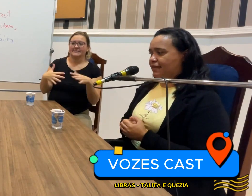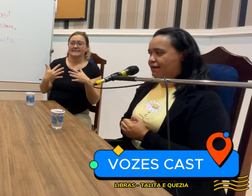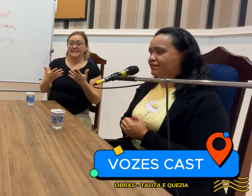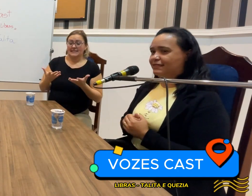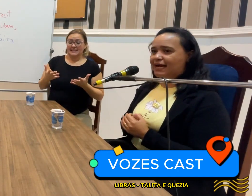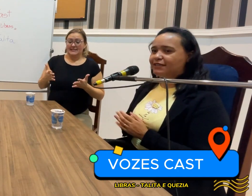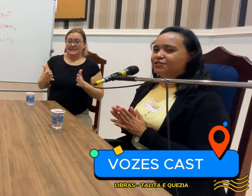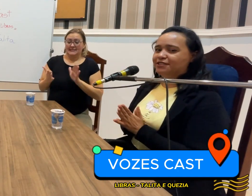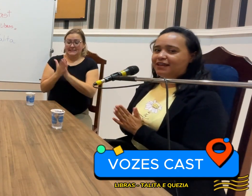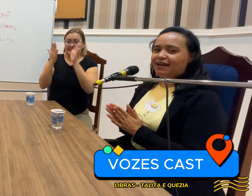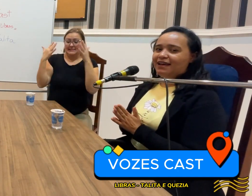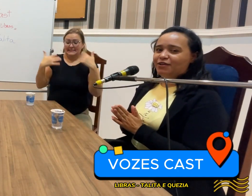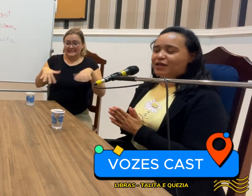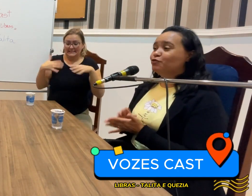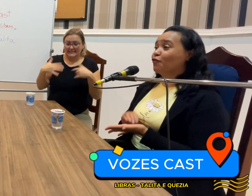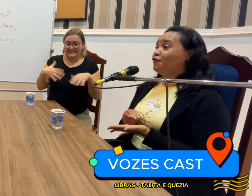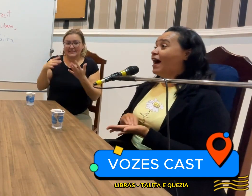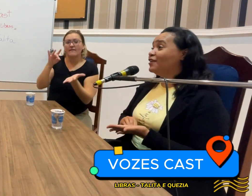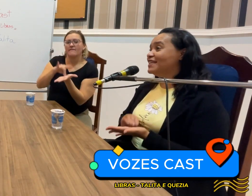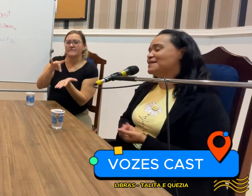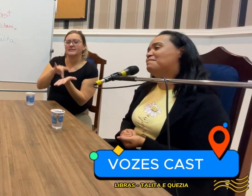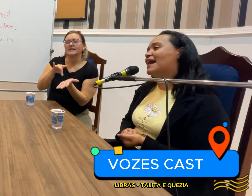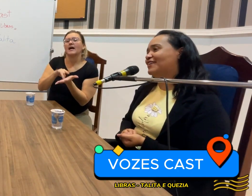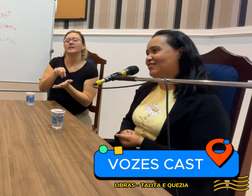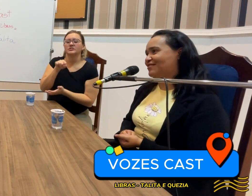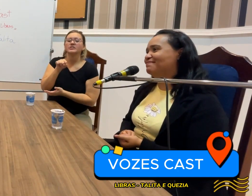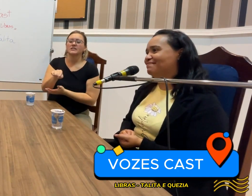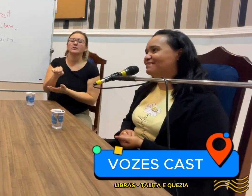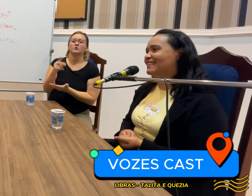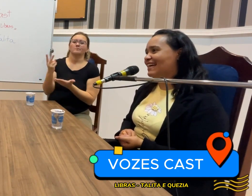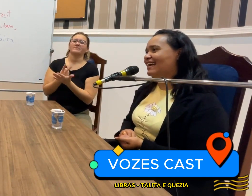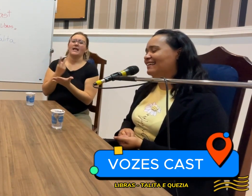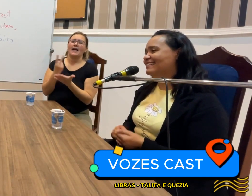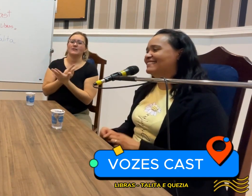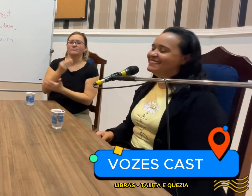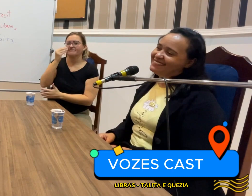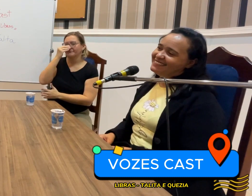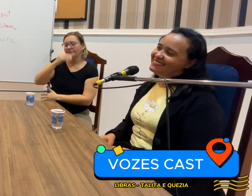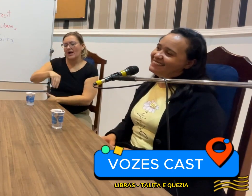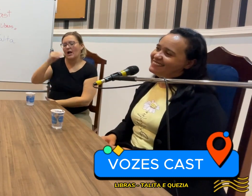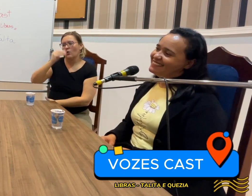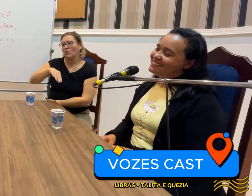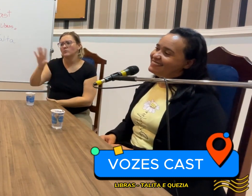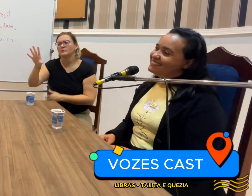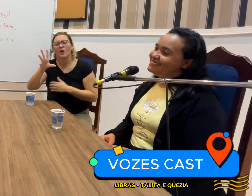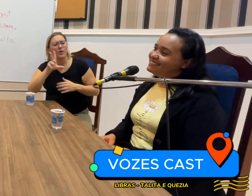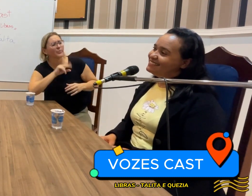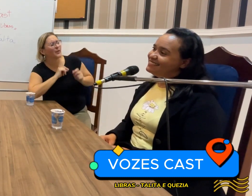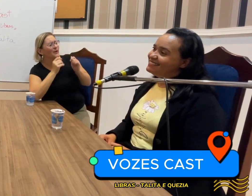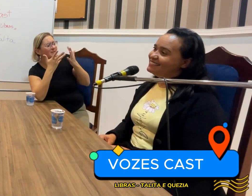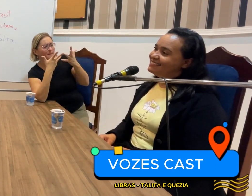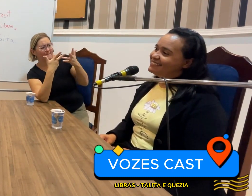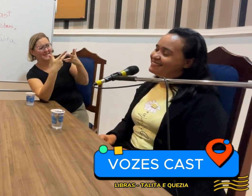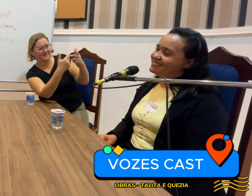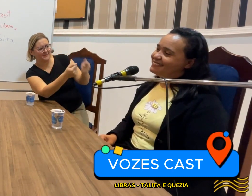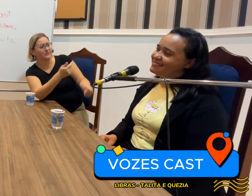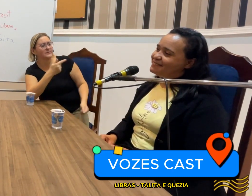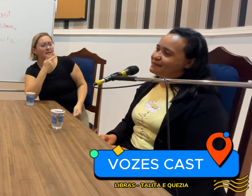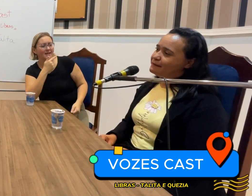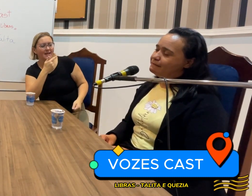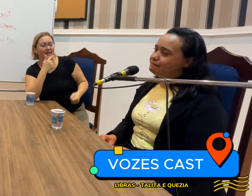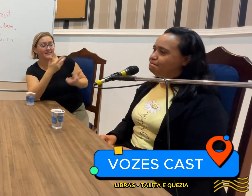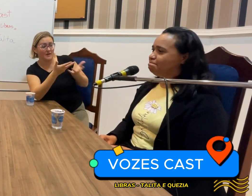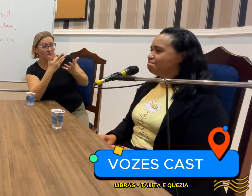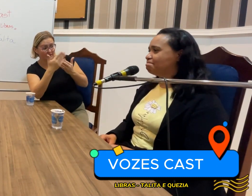eita, é verdade. Exatamente. Eu tô falho nessa parte. Exatamente. Né? Que incrível. Mas, Kézia, eu quero te